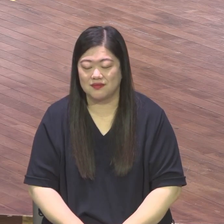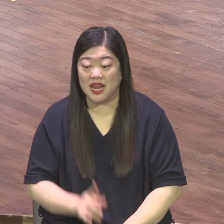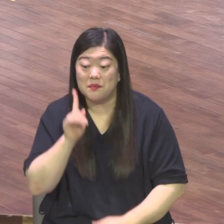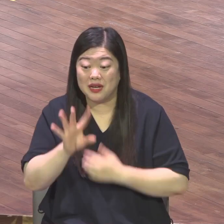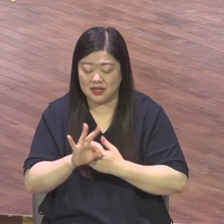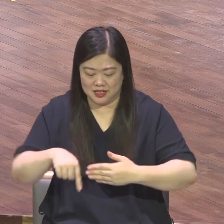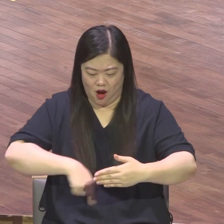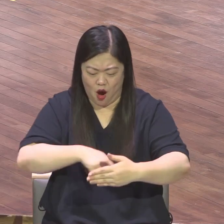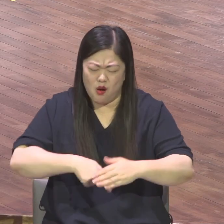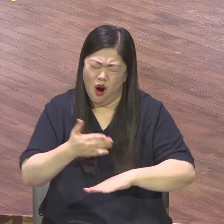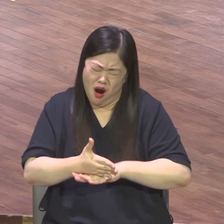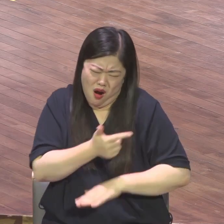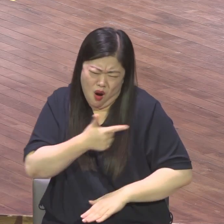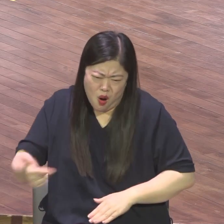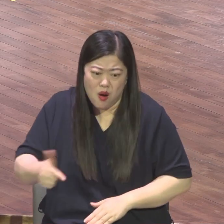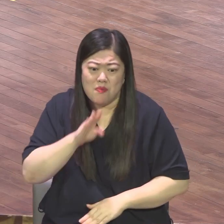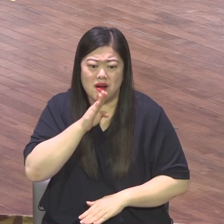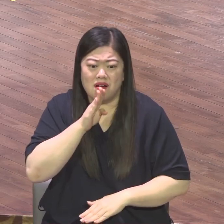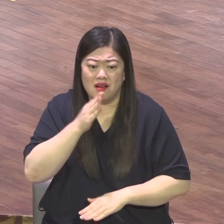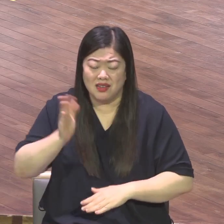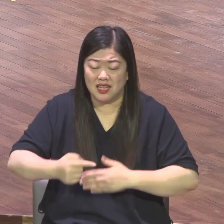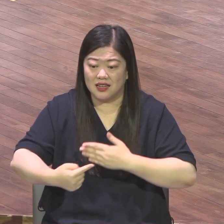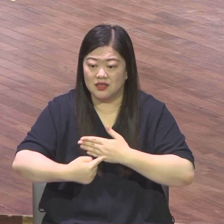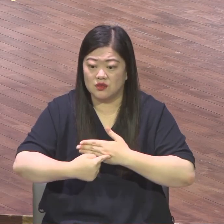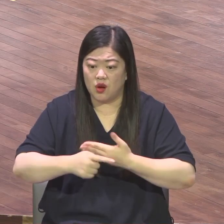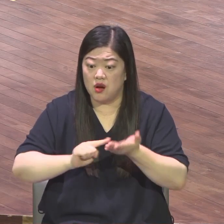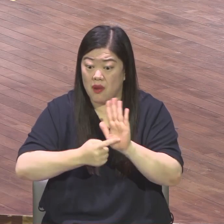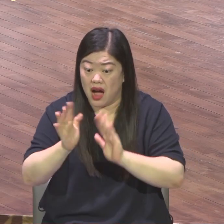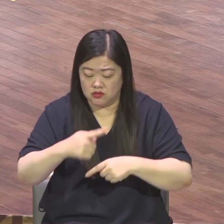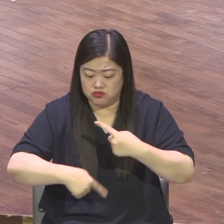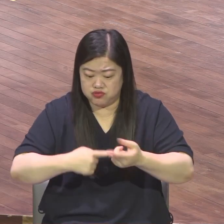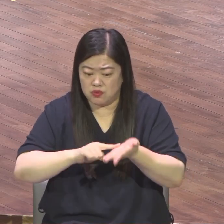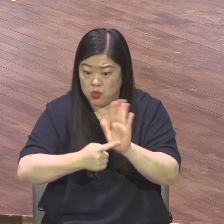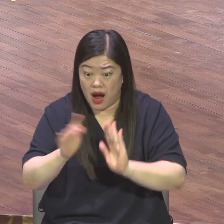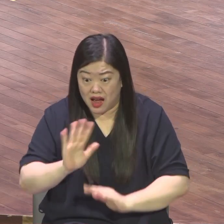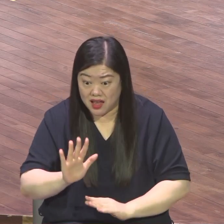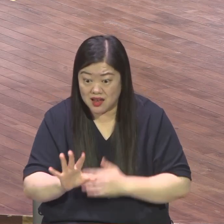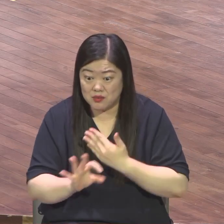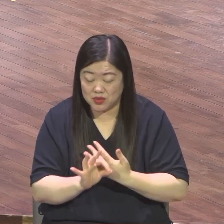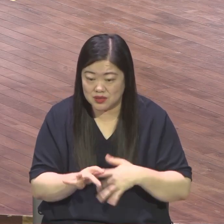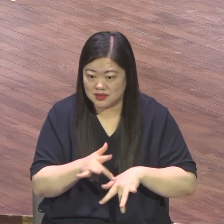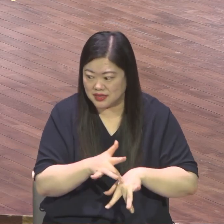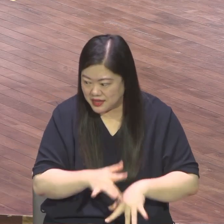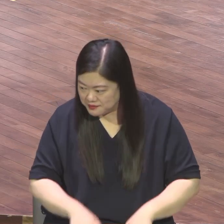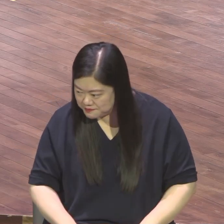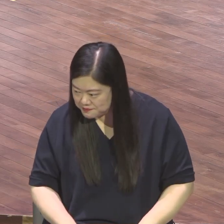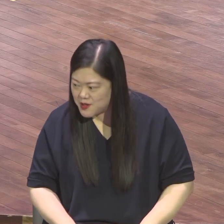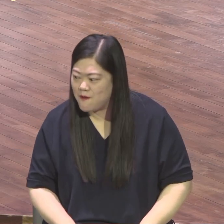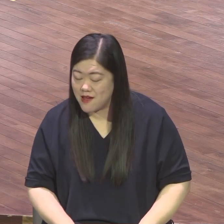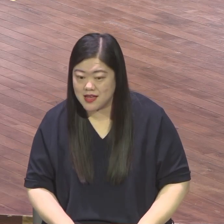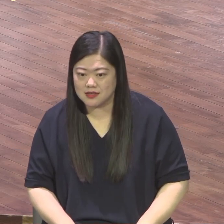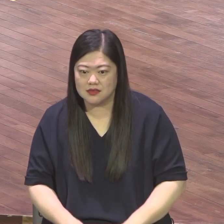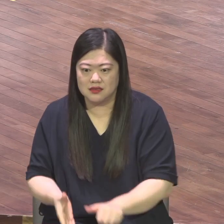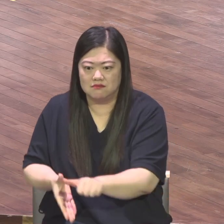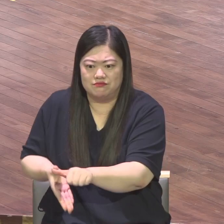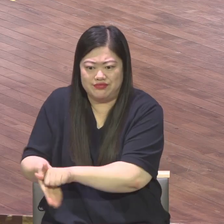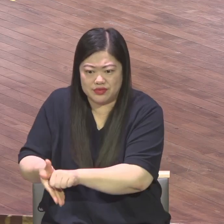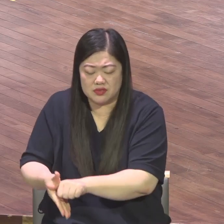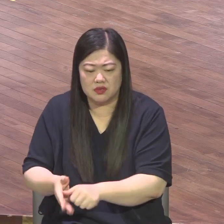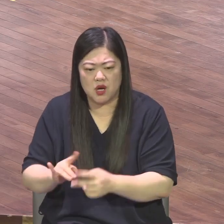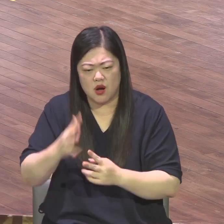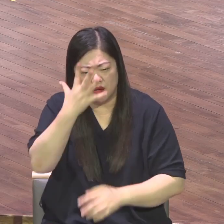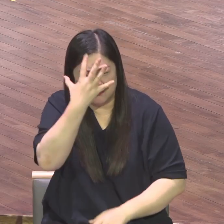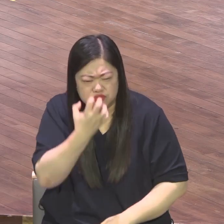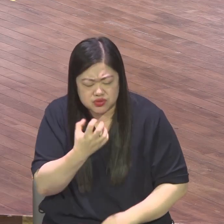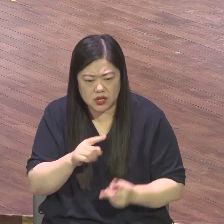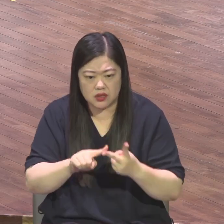허감, 이 저주, 이 그야말로 자기도 알지 못한 우울증, 불면증,